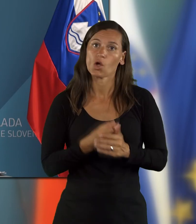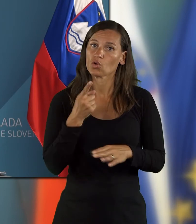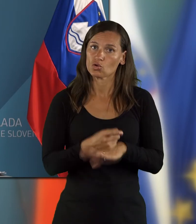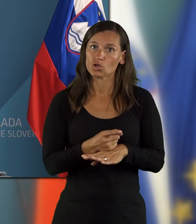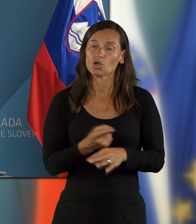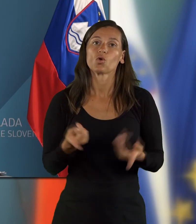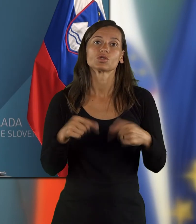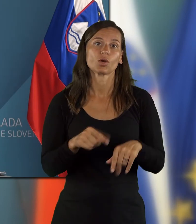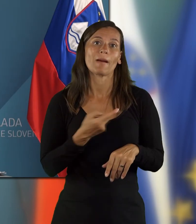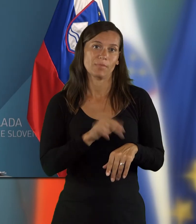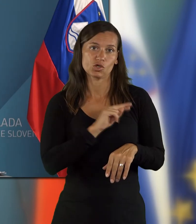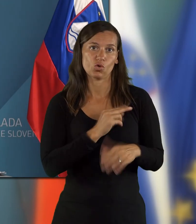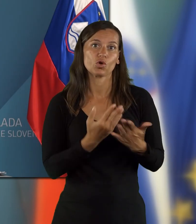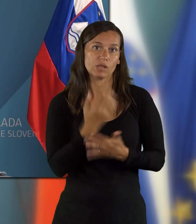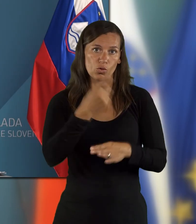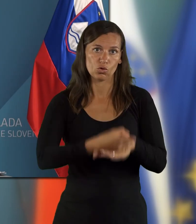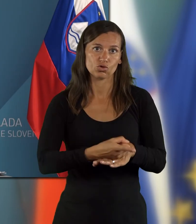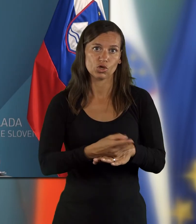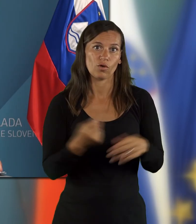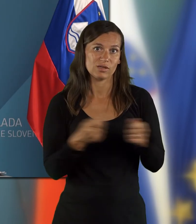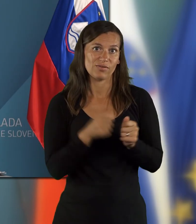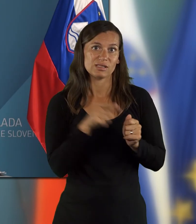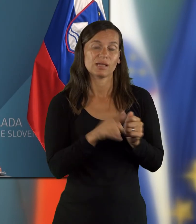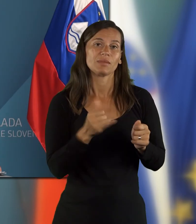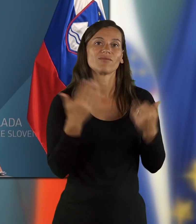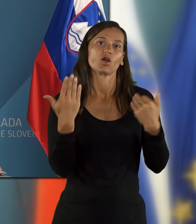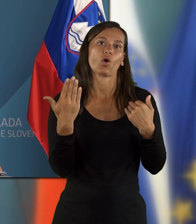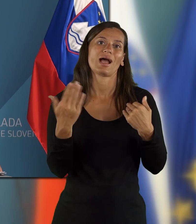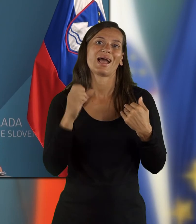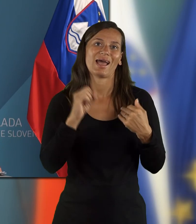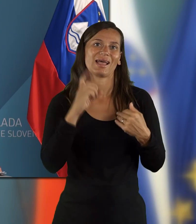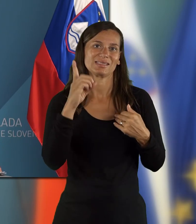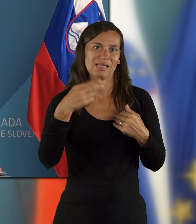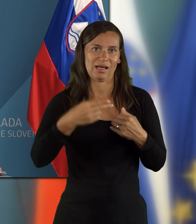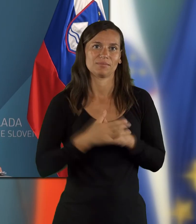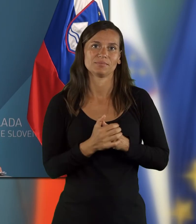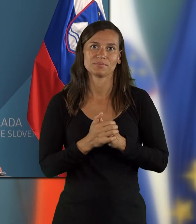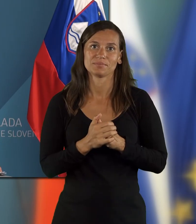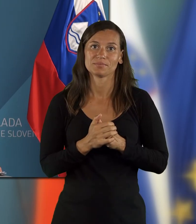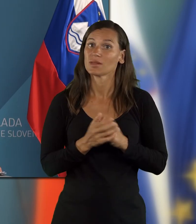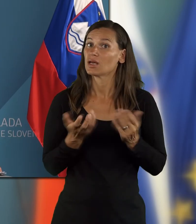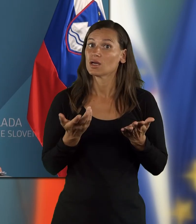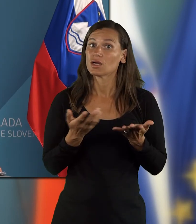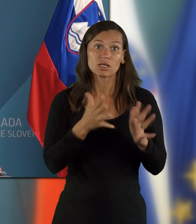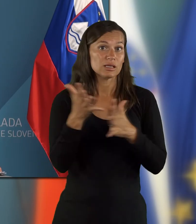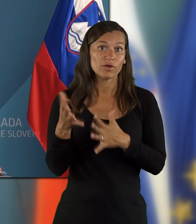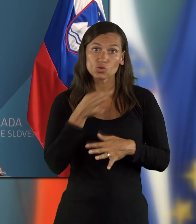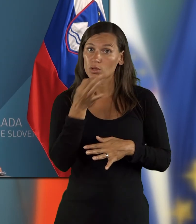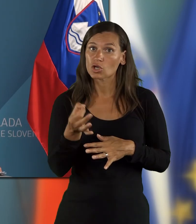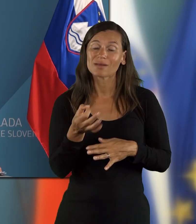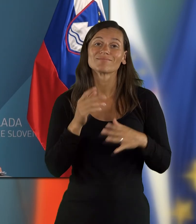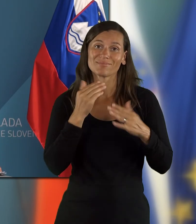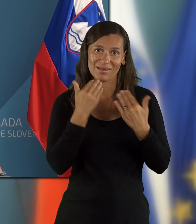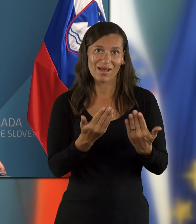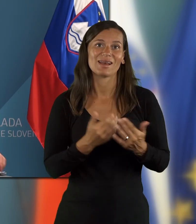svoji pristojnosti. Odločitev oziroma pristojnost za odločitev v zvezi s tem je v rokah SDH. Če ni